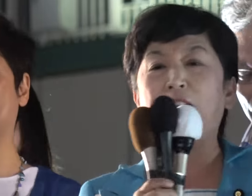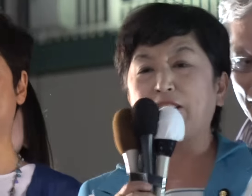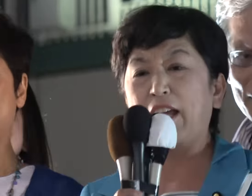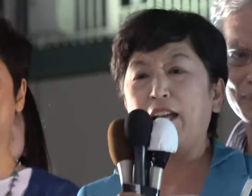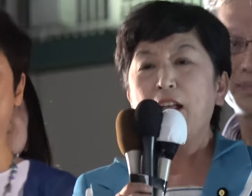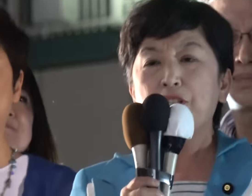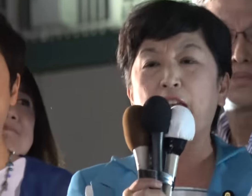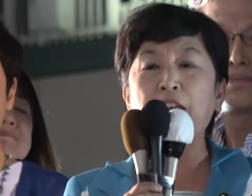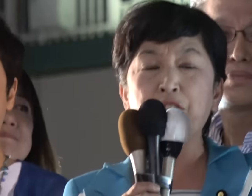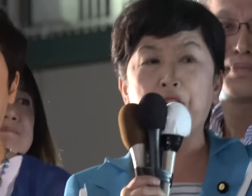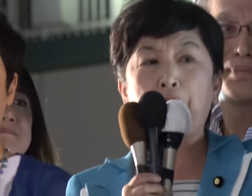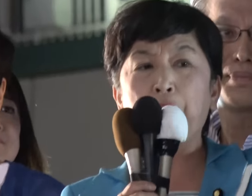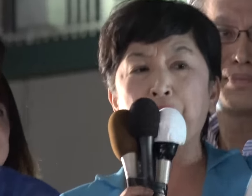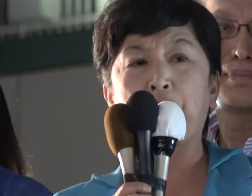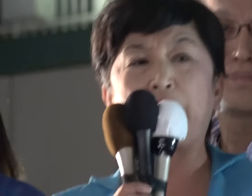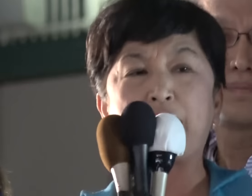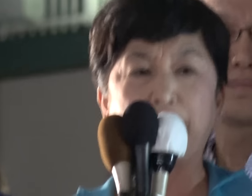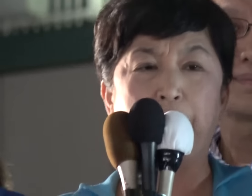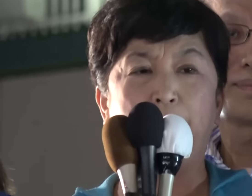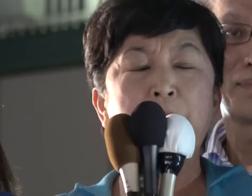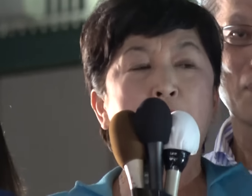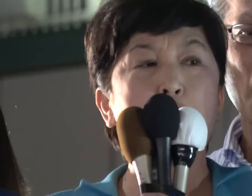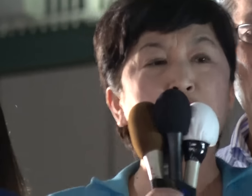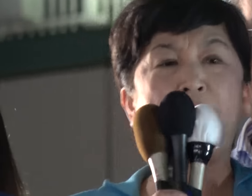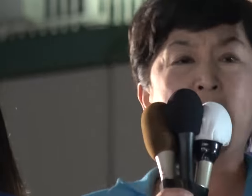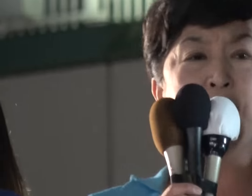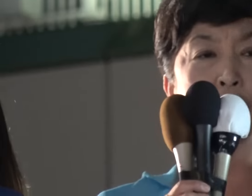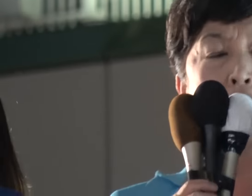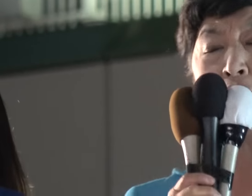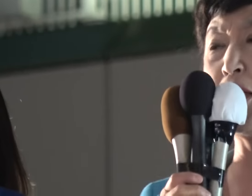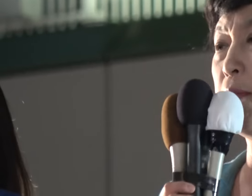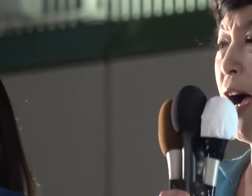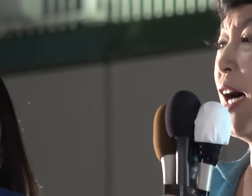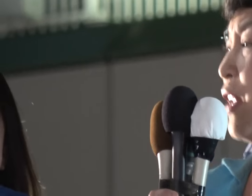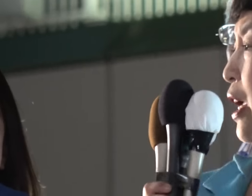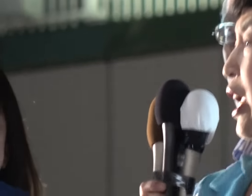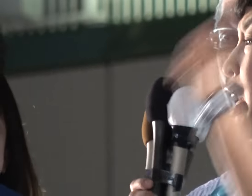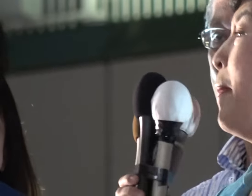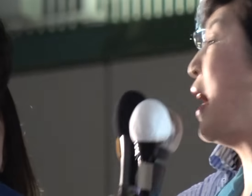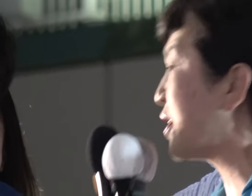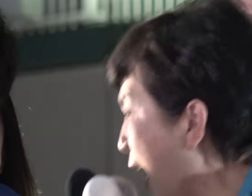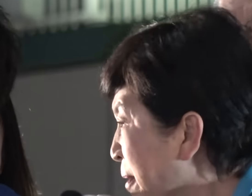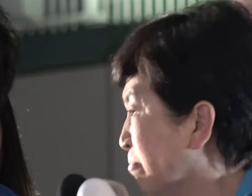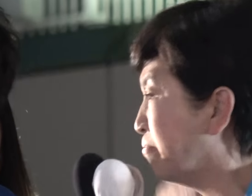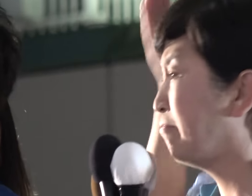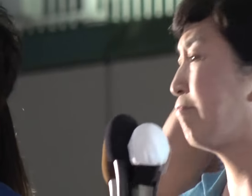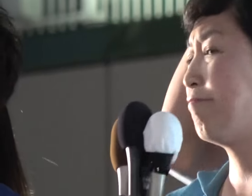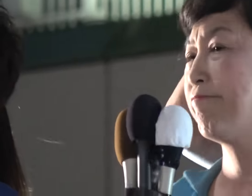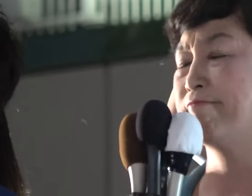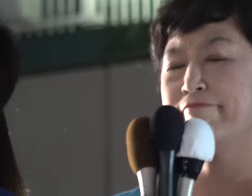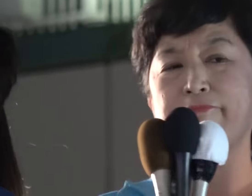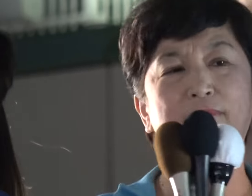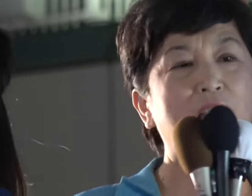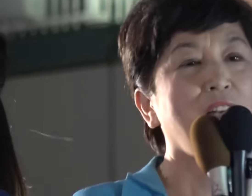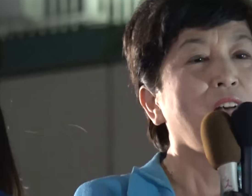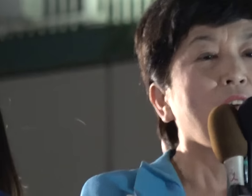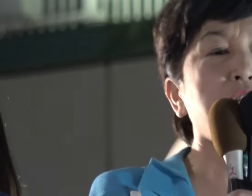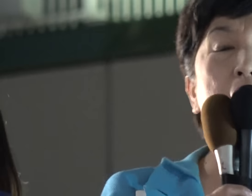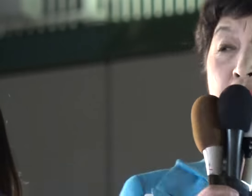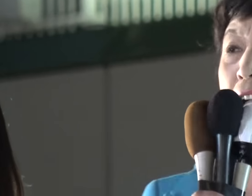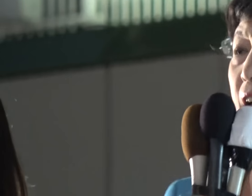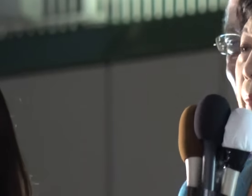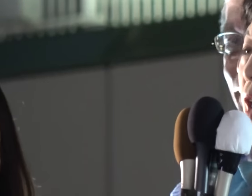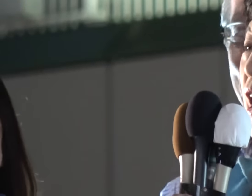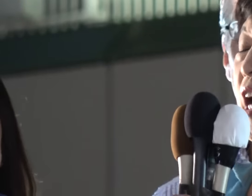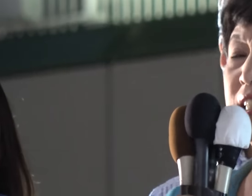タカ派で新自由主義者の女性の都知事はいりません。